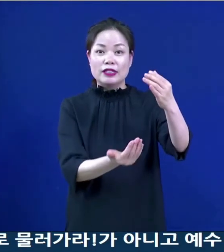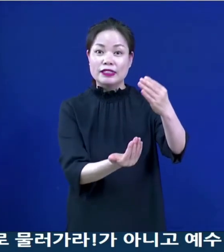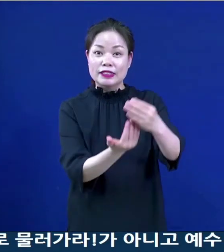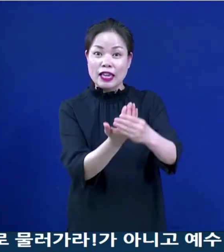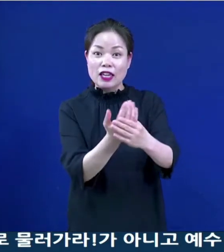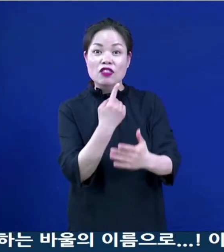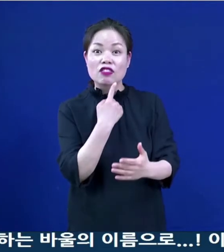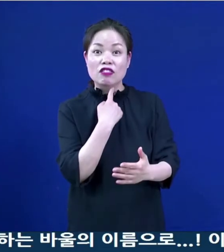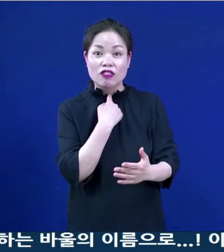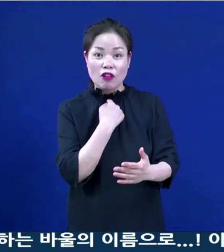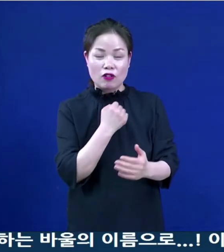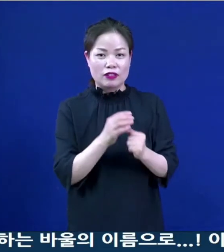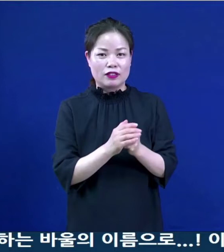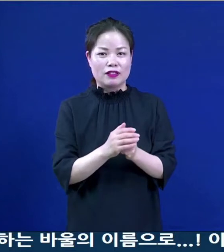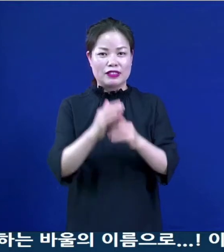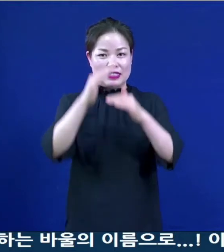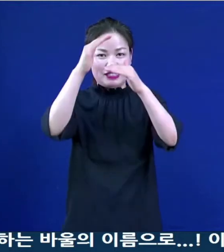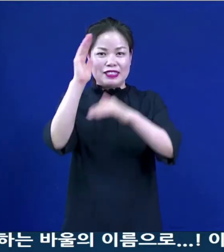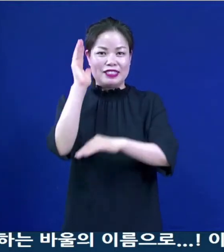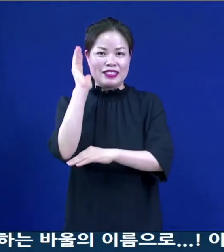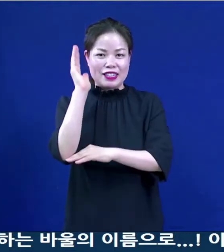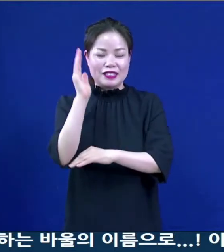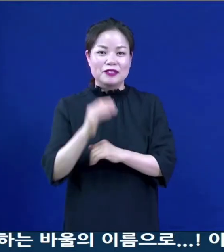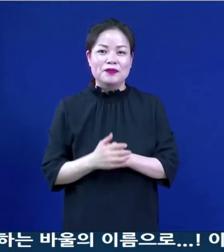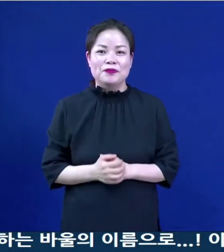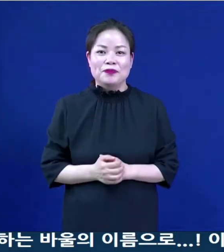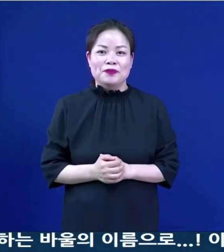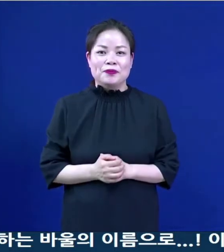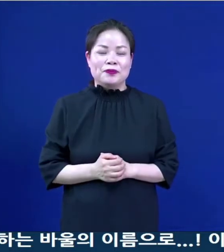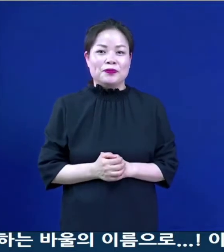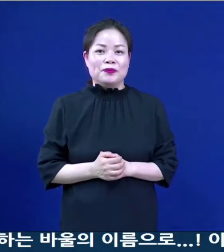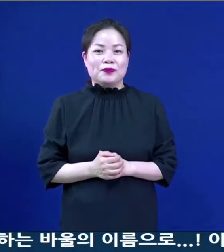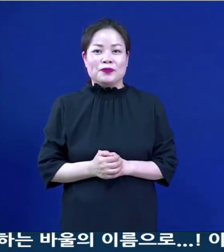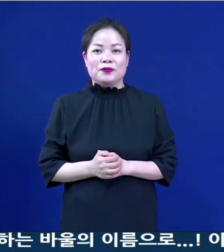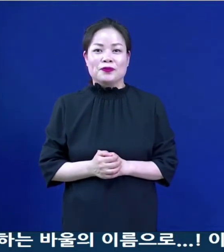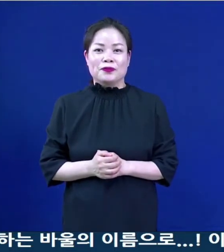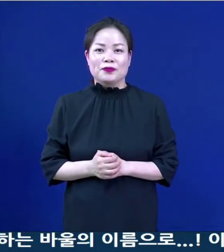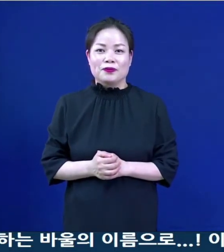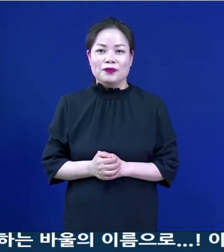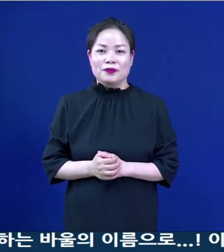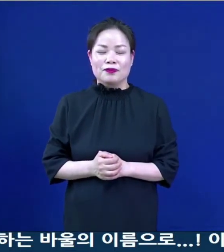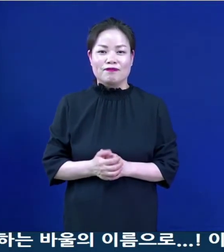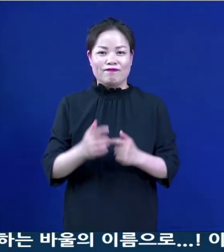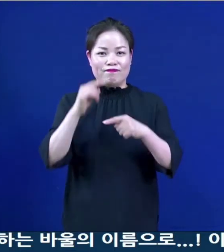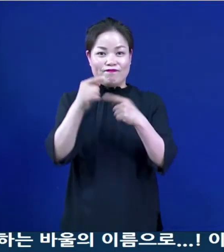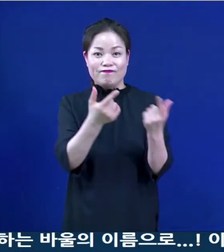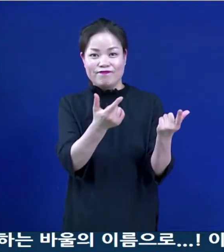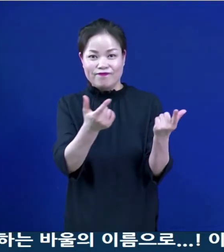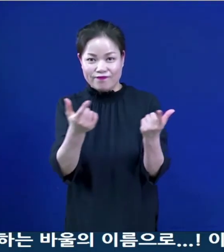일어났던 에피소드입니다. 일종의 에피소드인데, 자 같이 한번